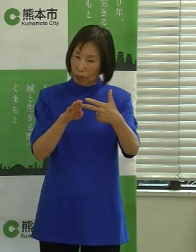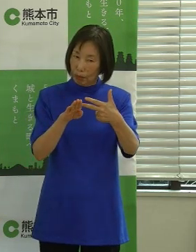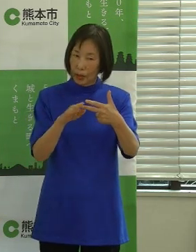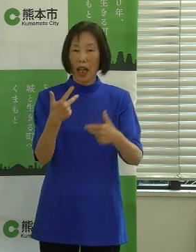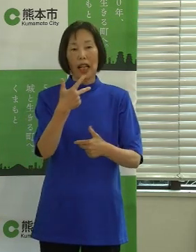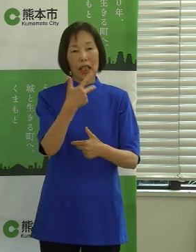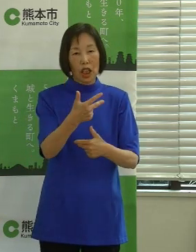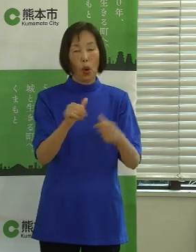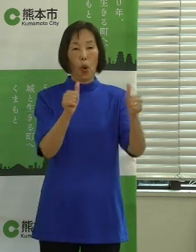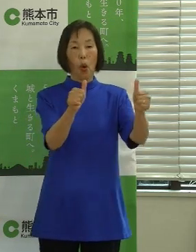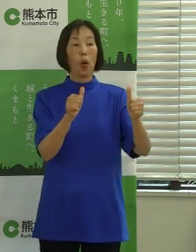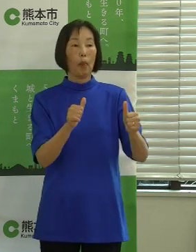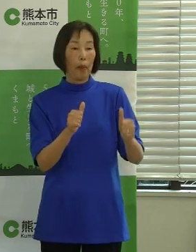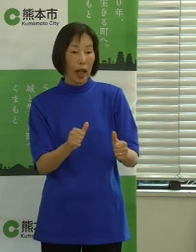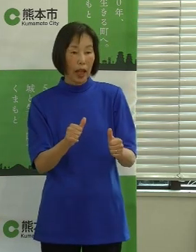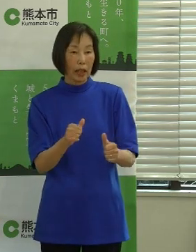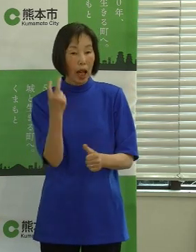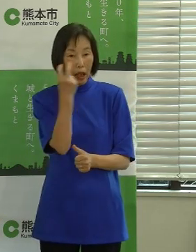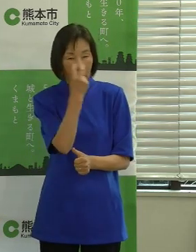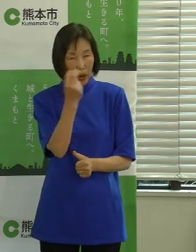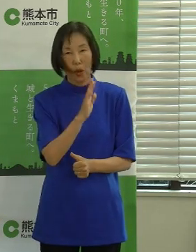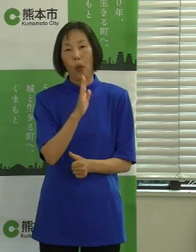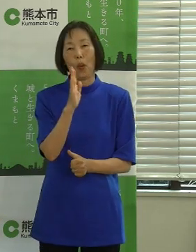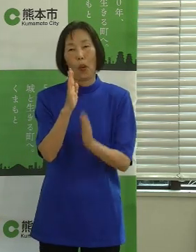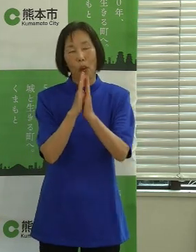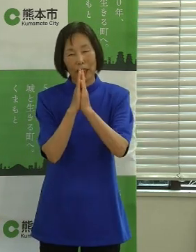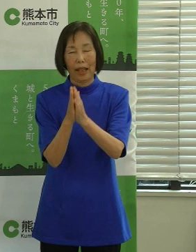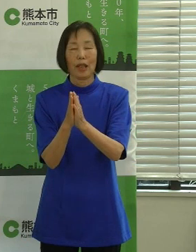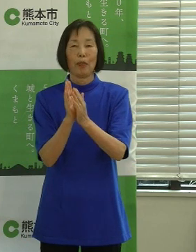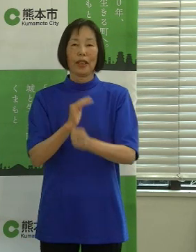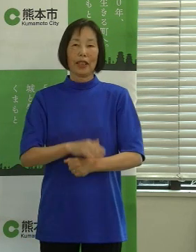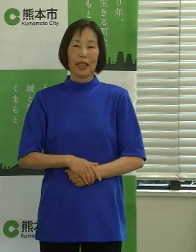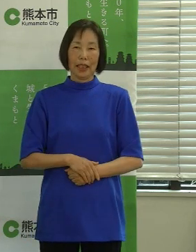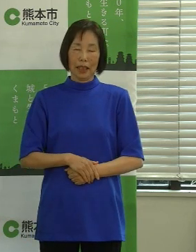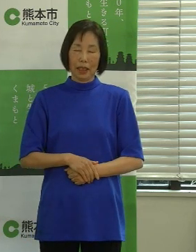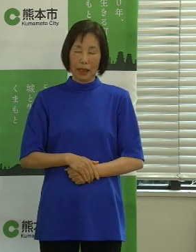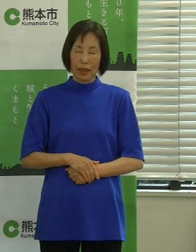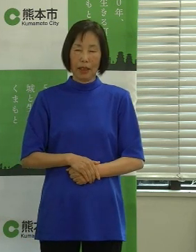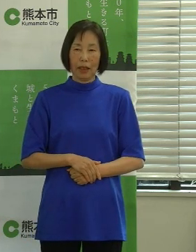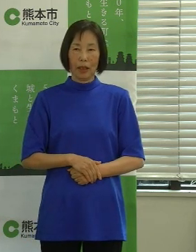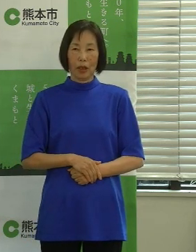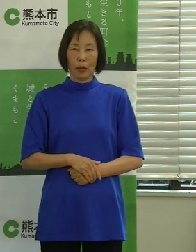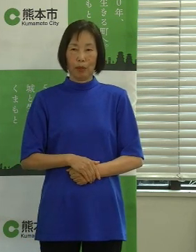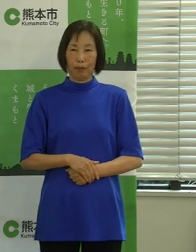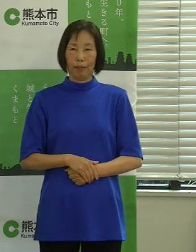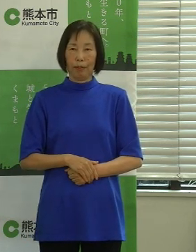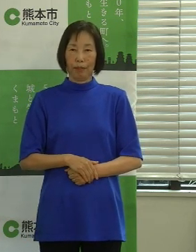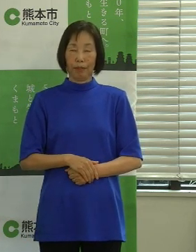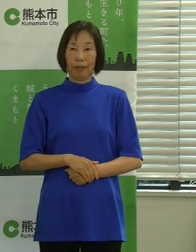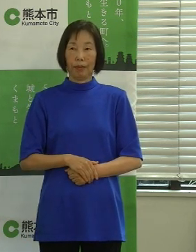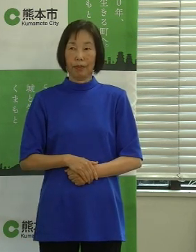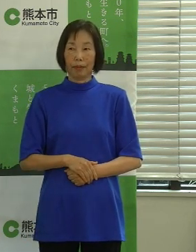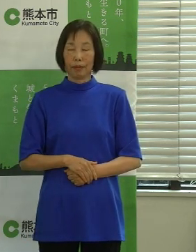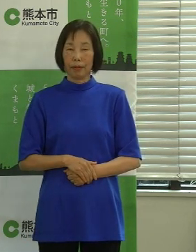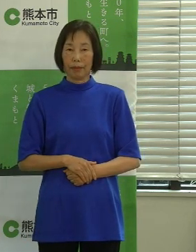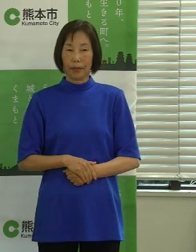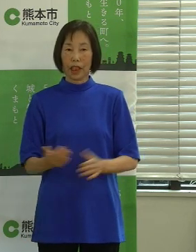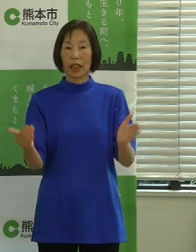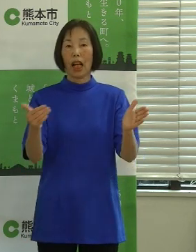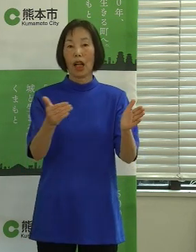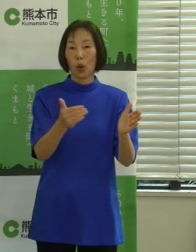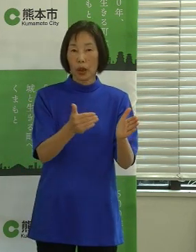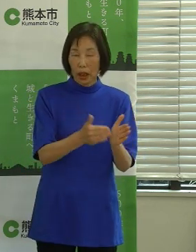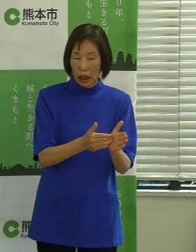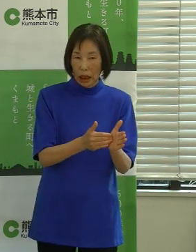市のホームページ等でですね十分ご確認をいただきたいというふうに思いますので、よろしくお願いをいたします。最後